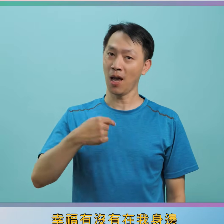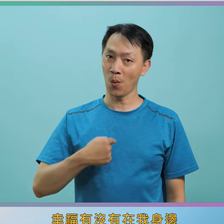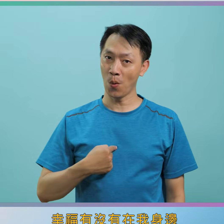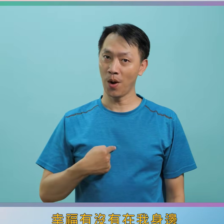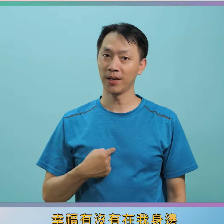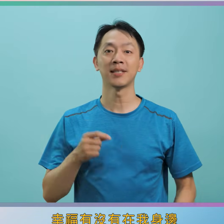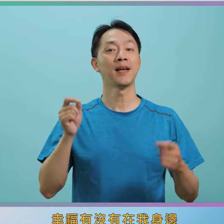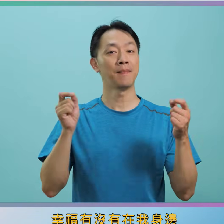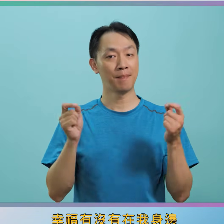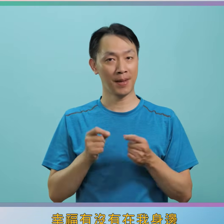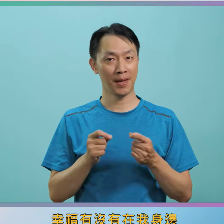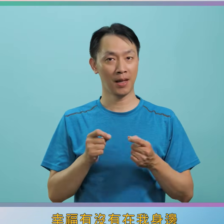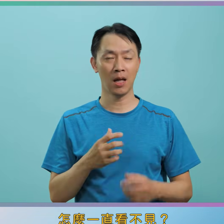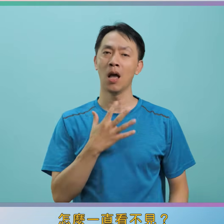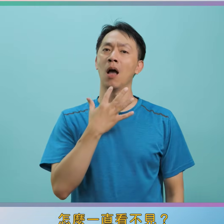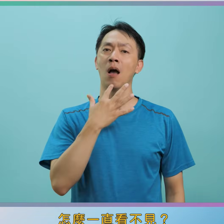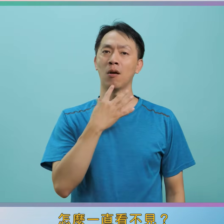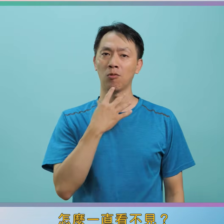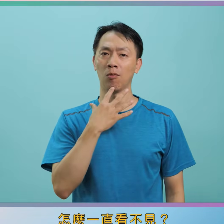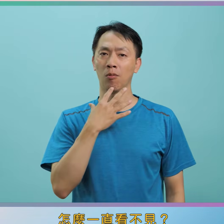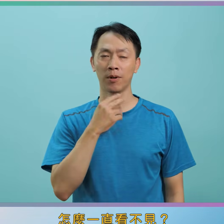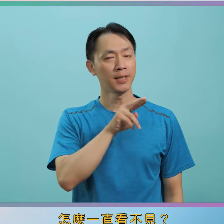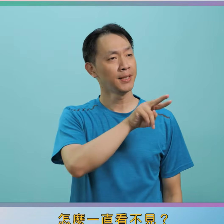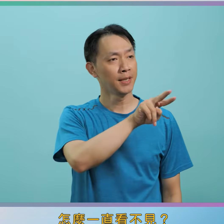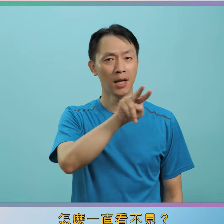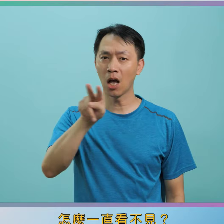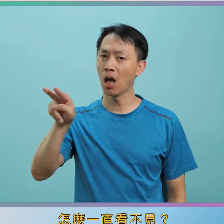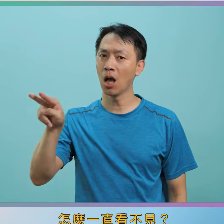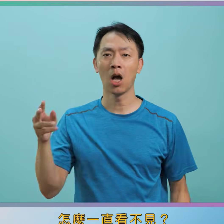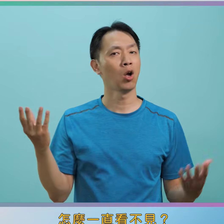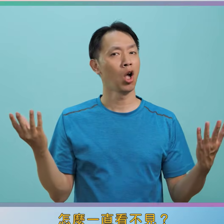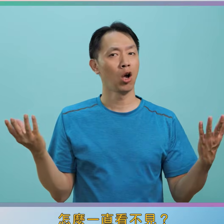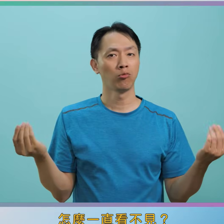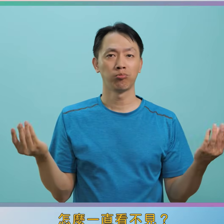在我身边，怎么一直看不见？